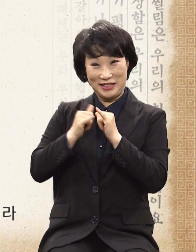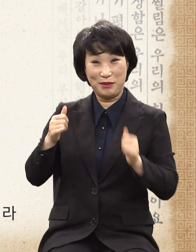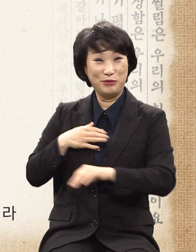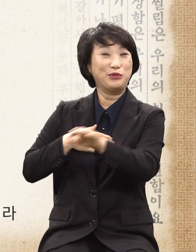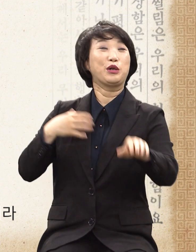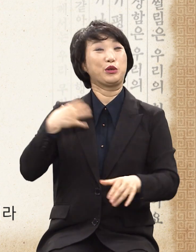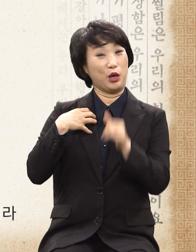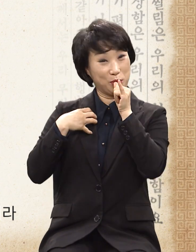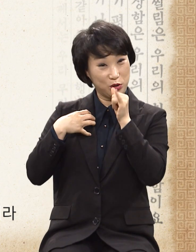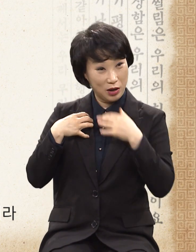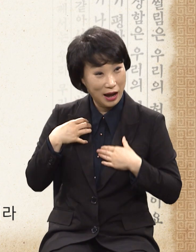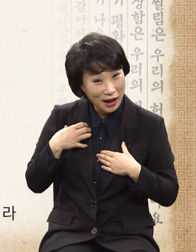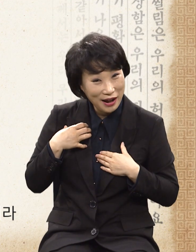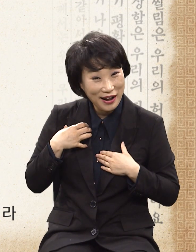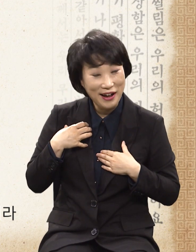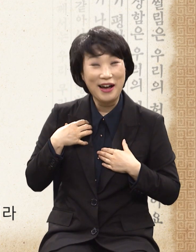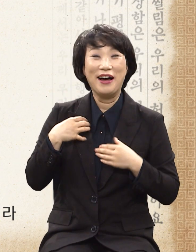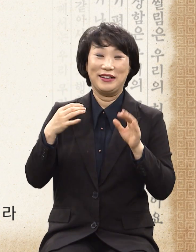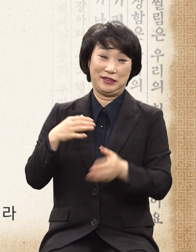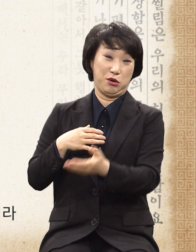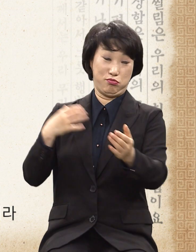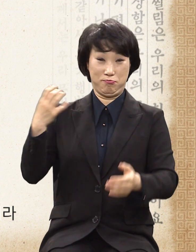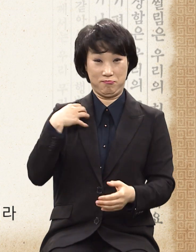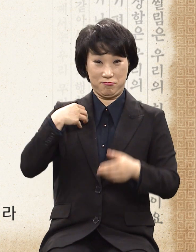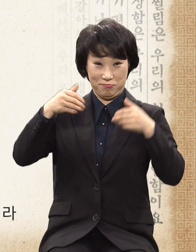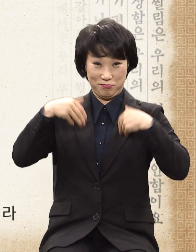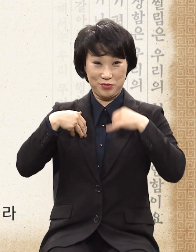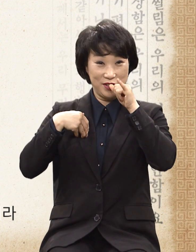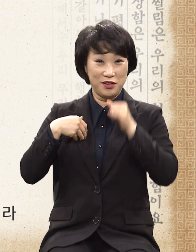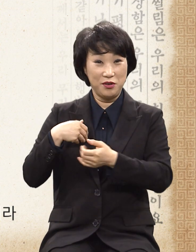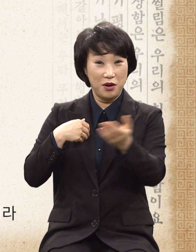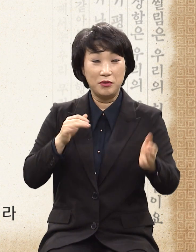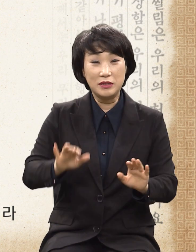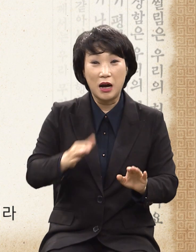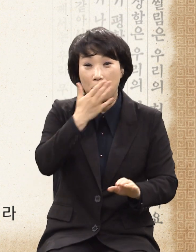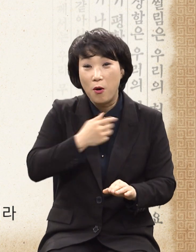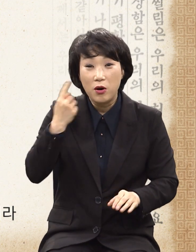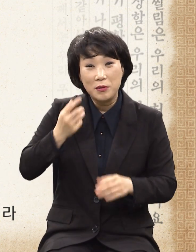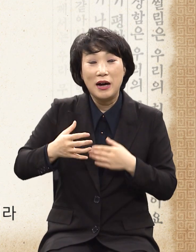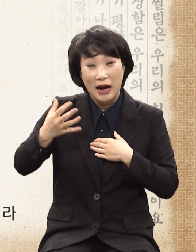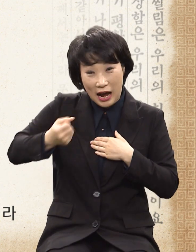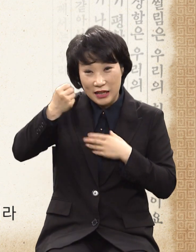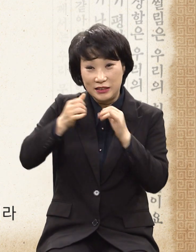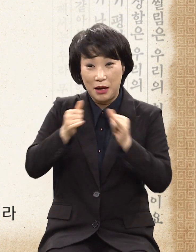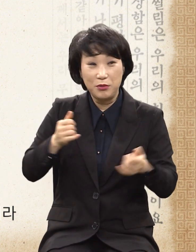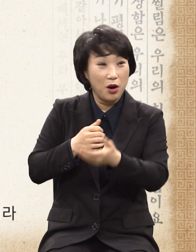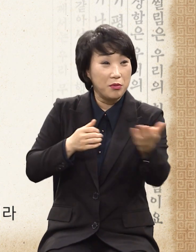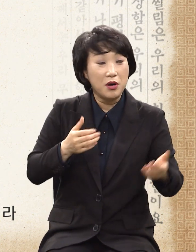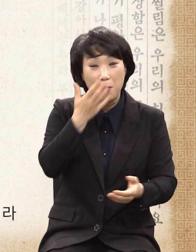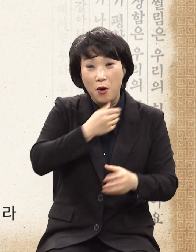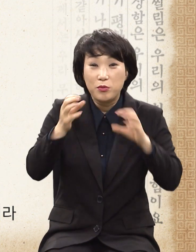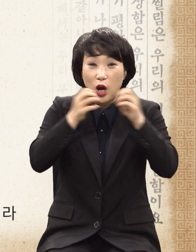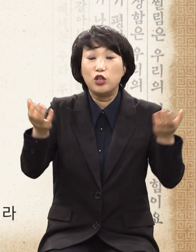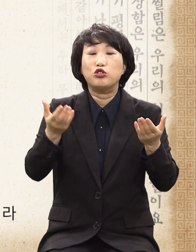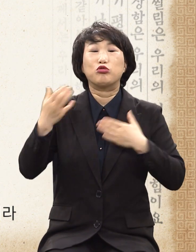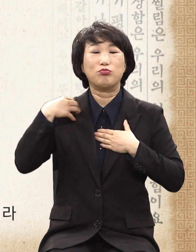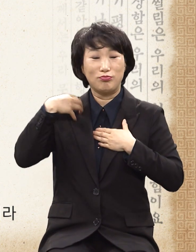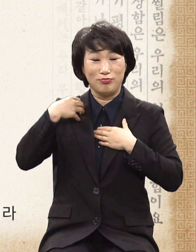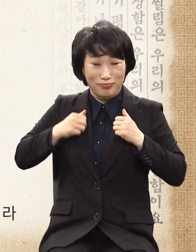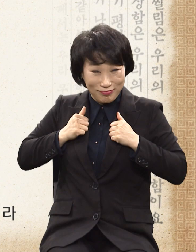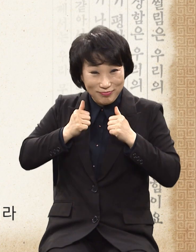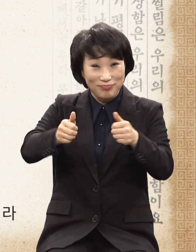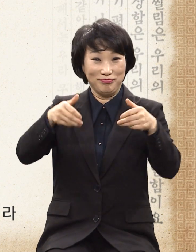아멘 합시다. 이 책임을 다하라 이 말이요. 복음을 받은 자는 복음을 전하는 일에 책임을 다하라 이